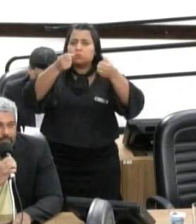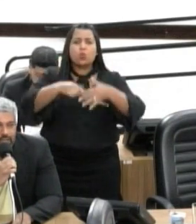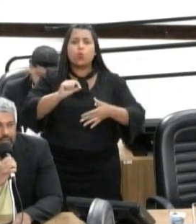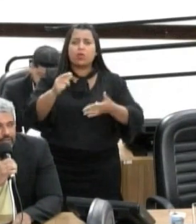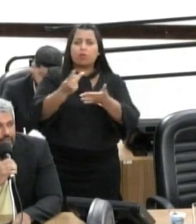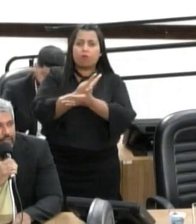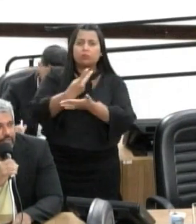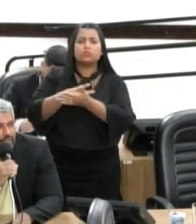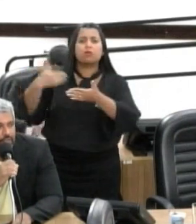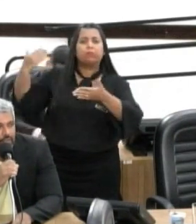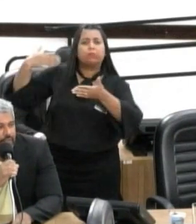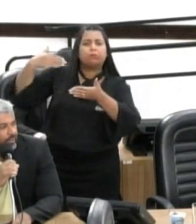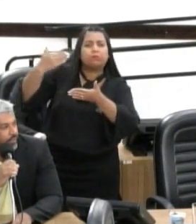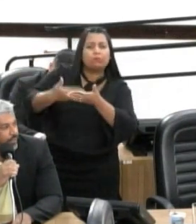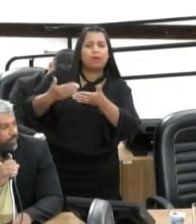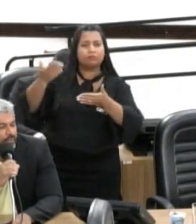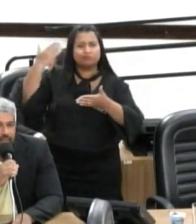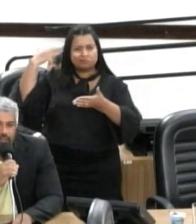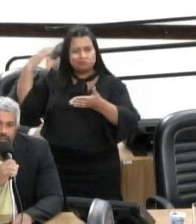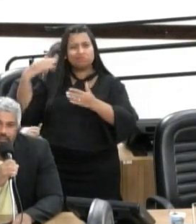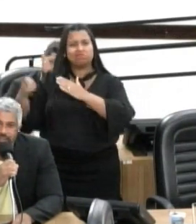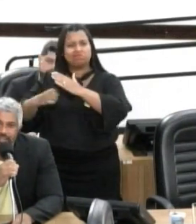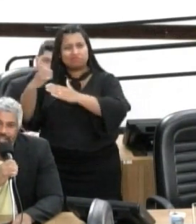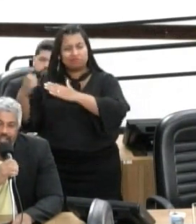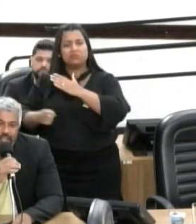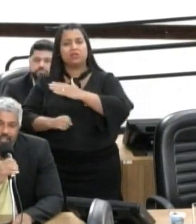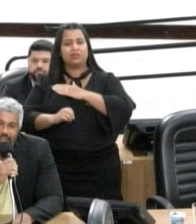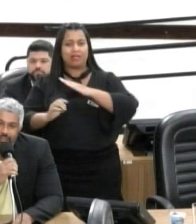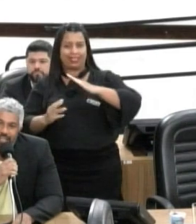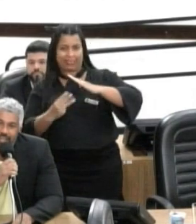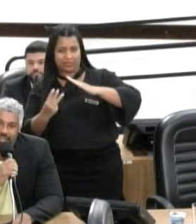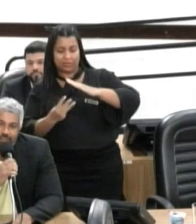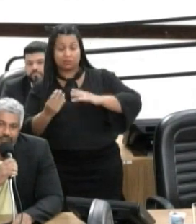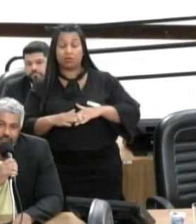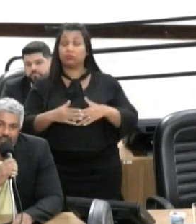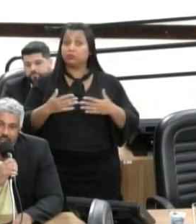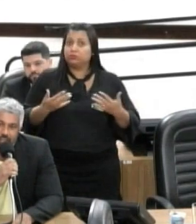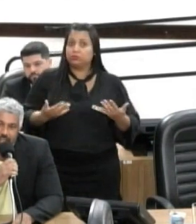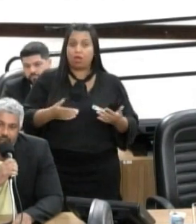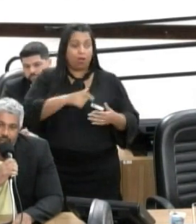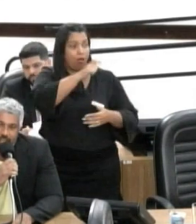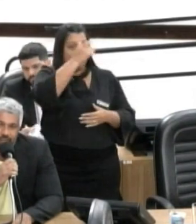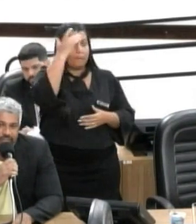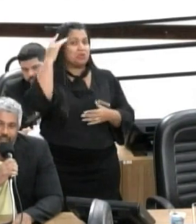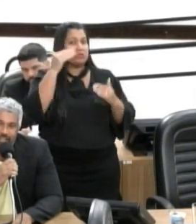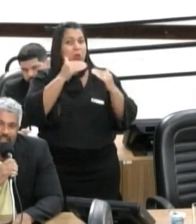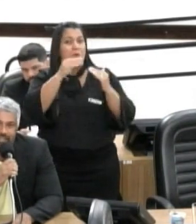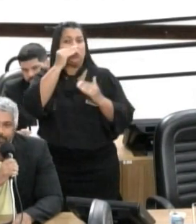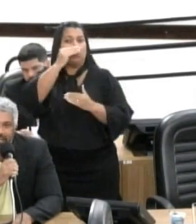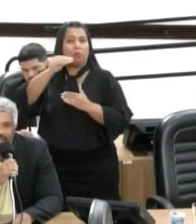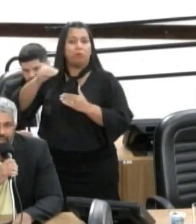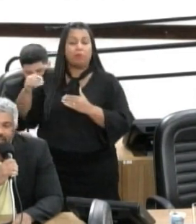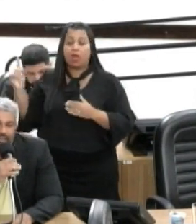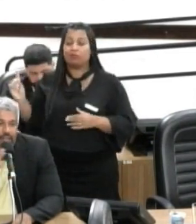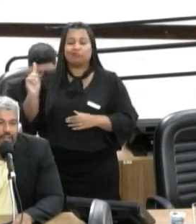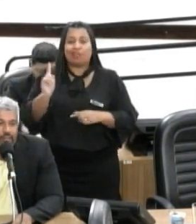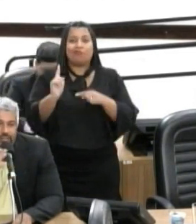acontecendo também. E eu quero deixar claro aqui que não tem nada contra vereador nenhum, ele não está vindo aqui